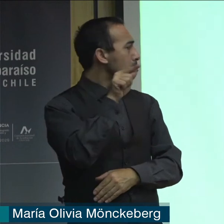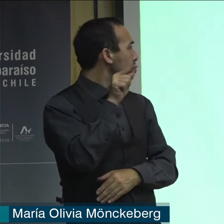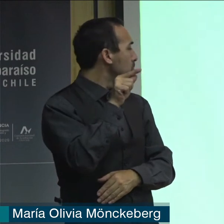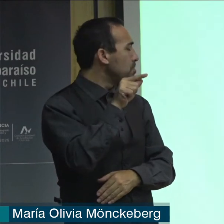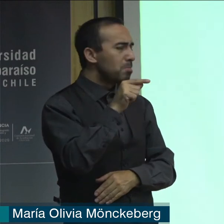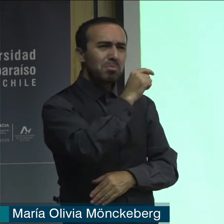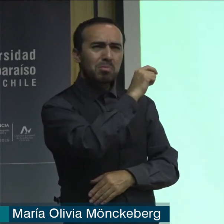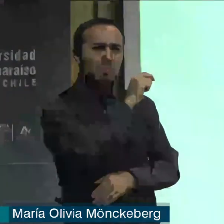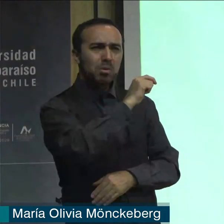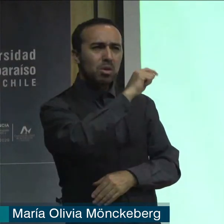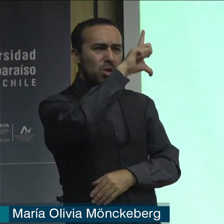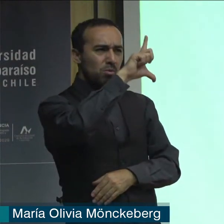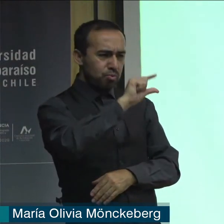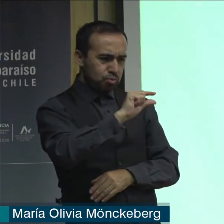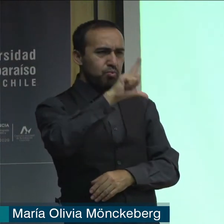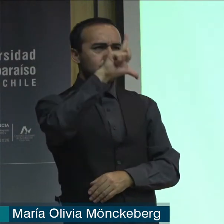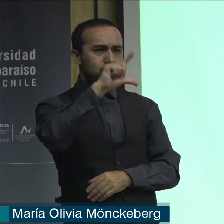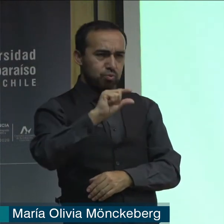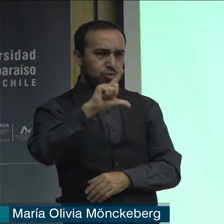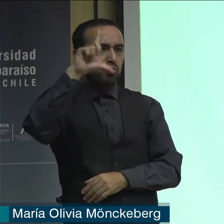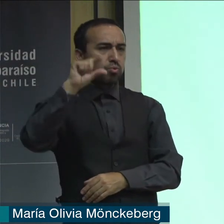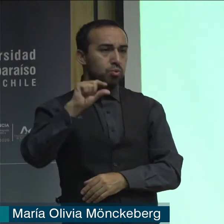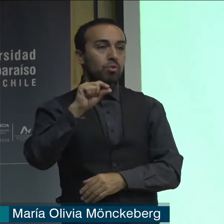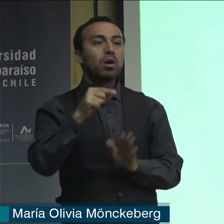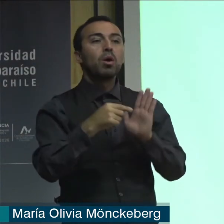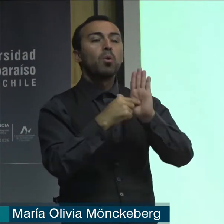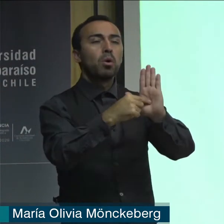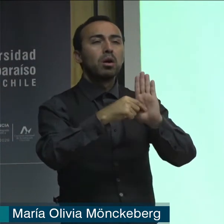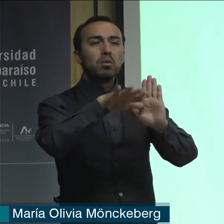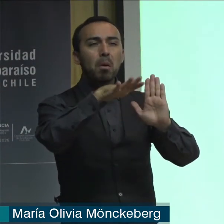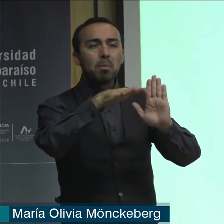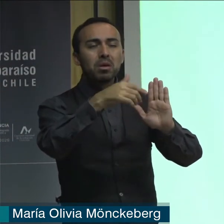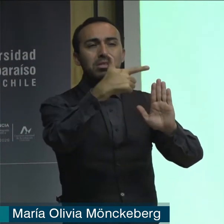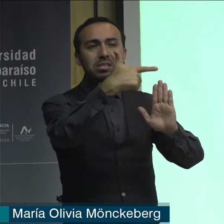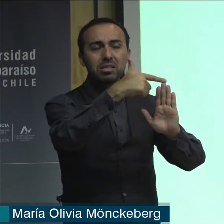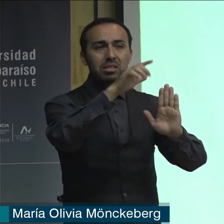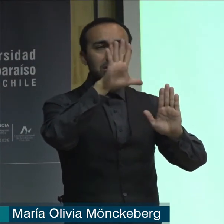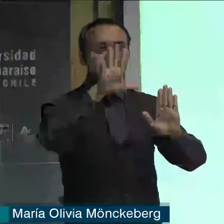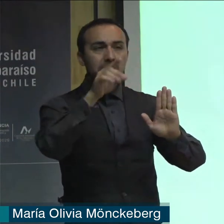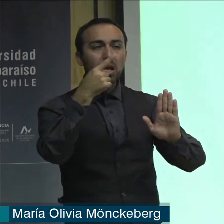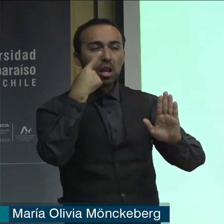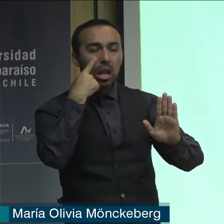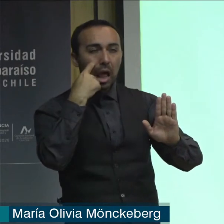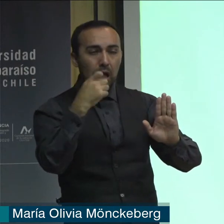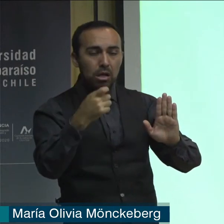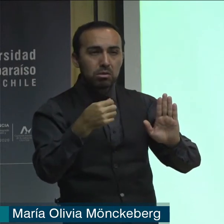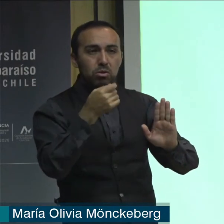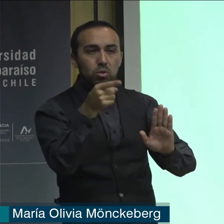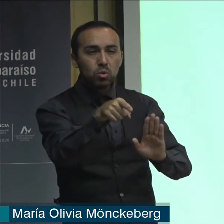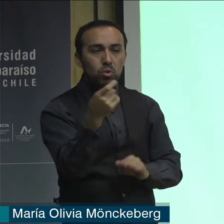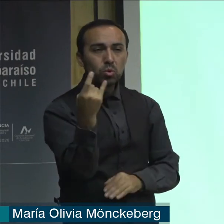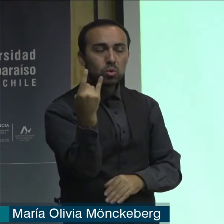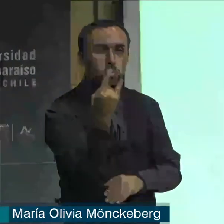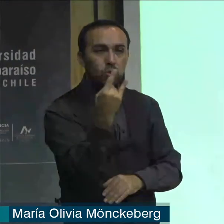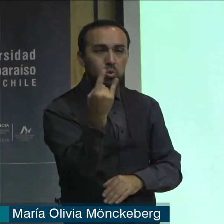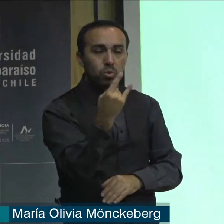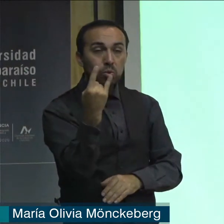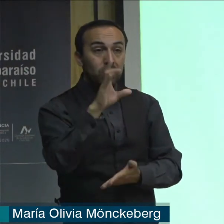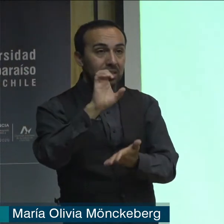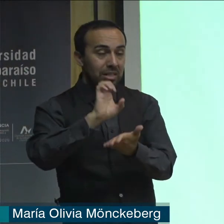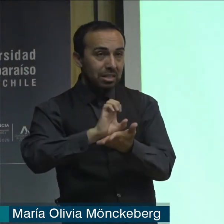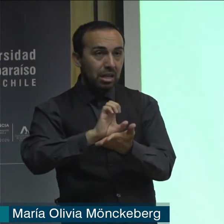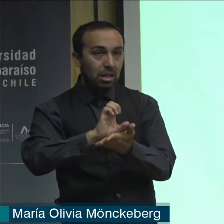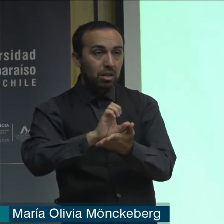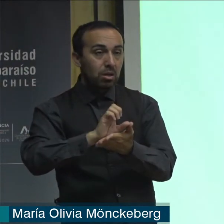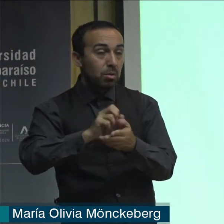o menos lo que pasó entre el 75 si ustedes van viendo la franjita azul que sería la Universidad del Estado